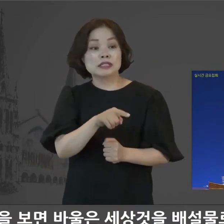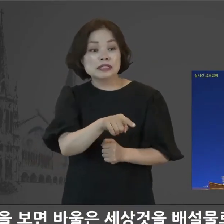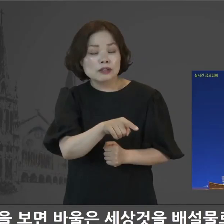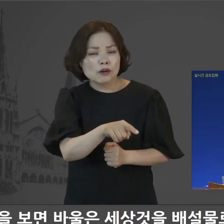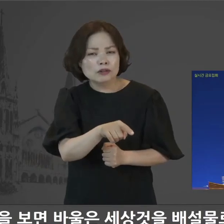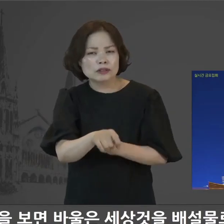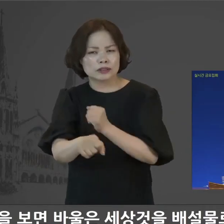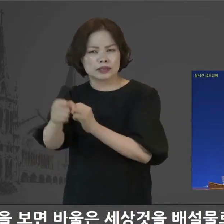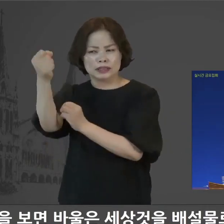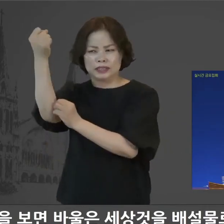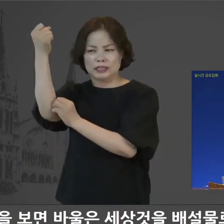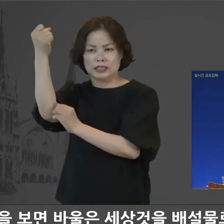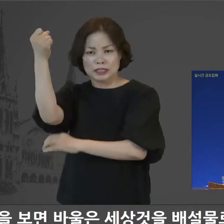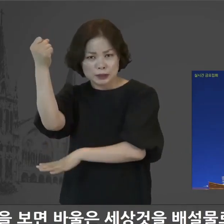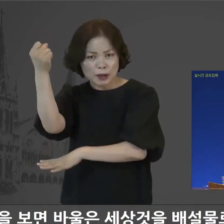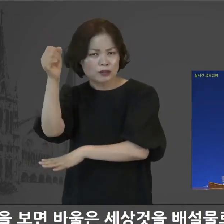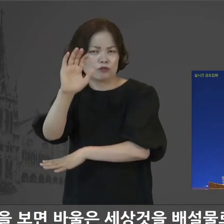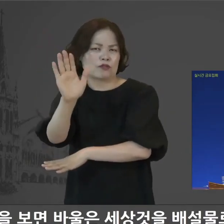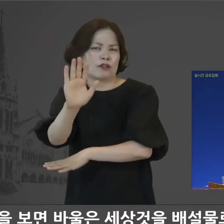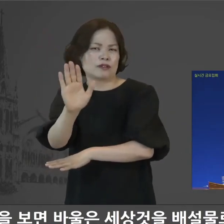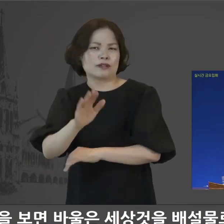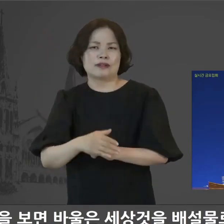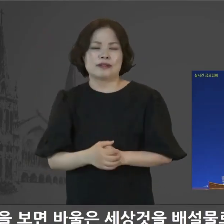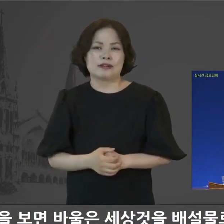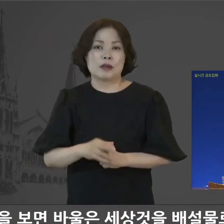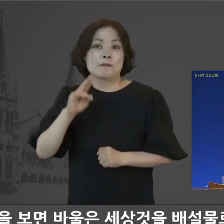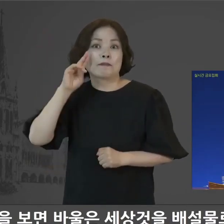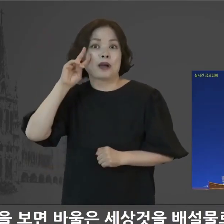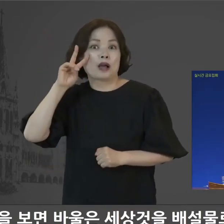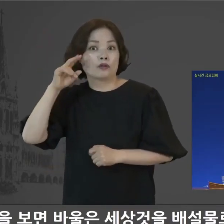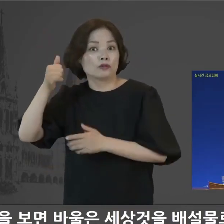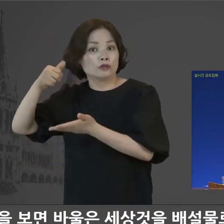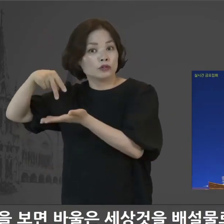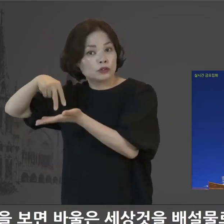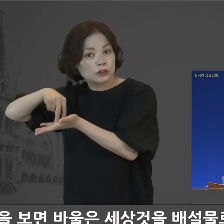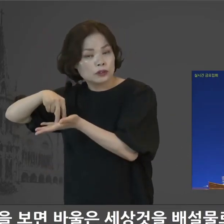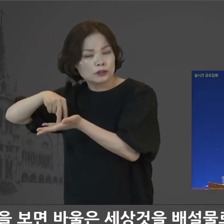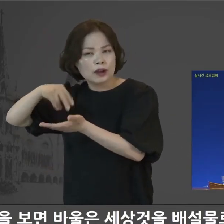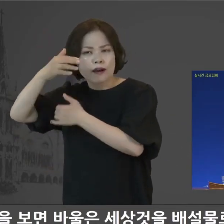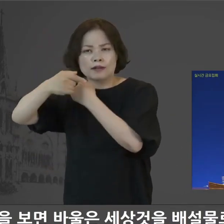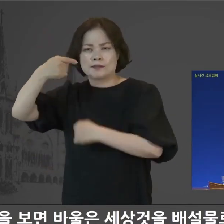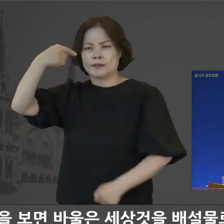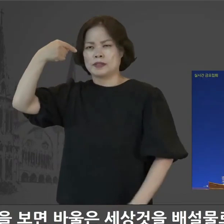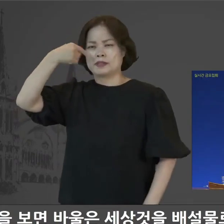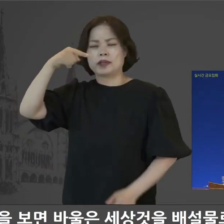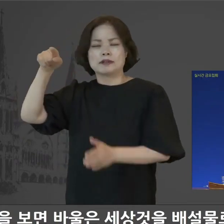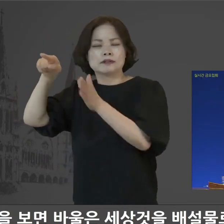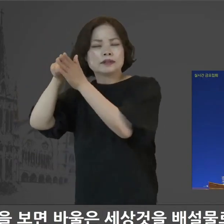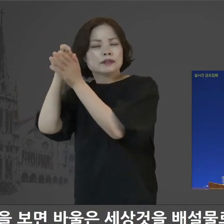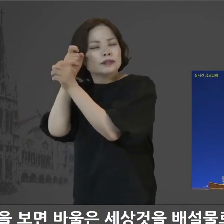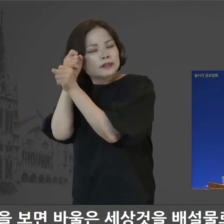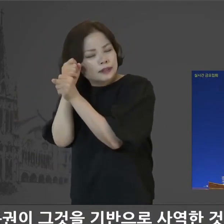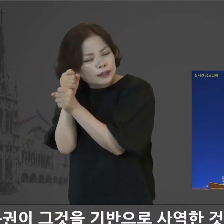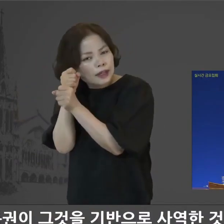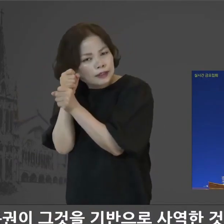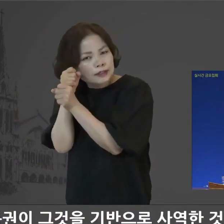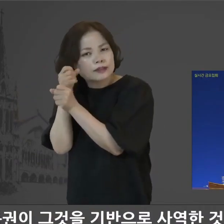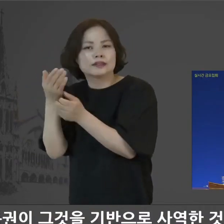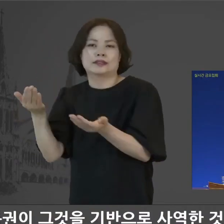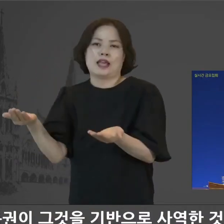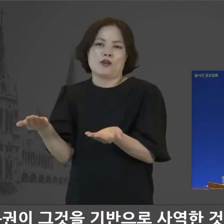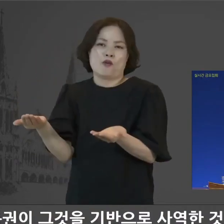그것을 기반으로 사역을 했던 것이 아니고, 바울은 하나님을 철저히 의지하는 사역을